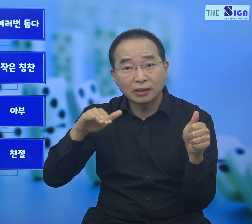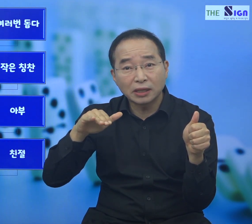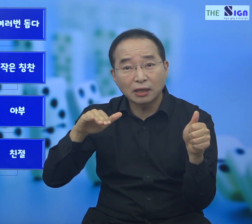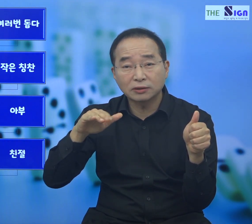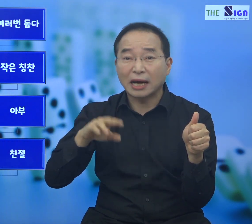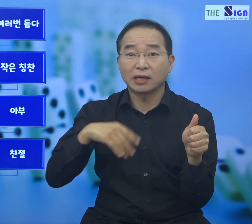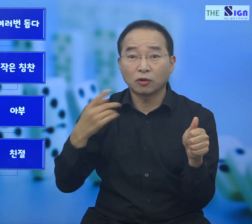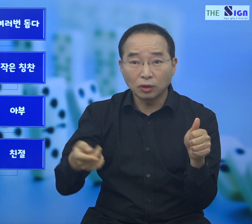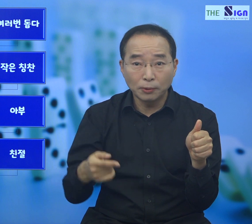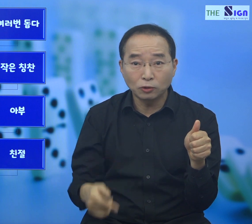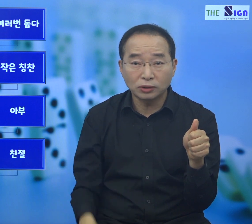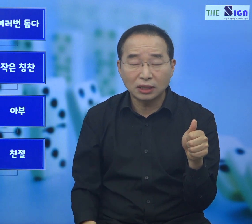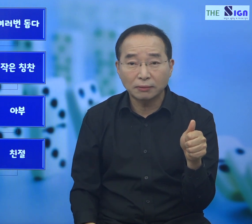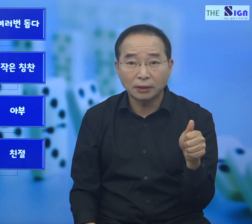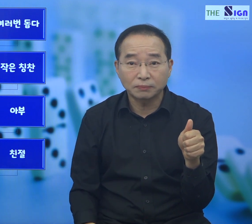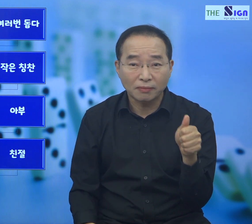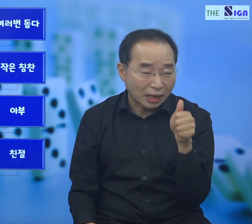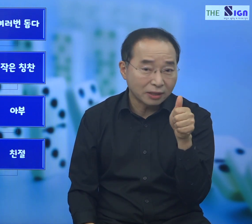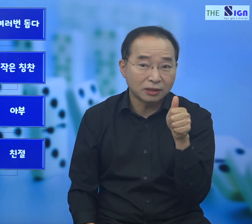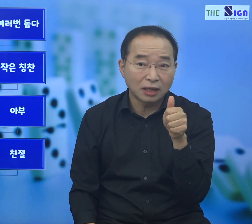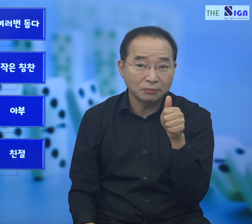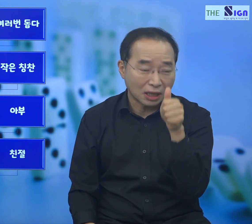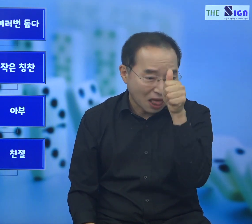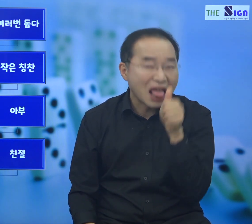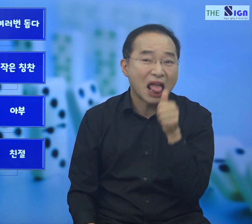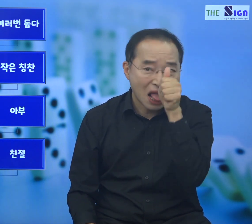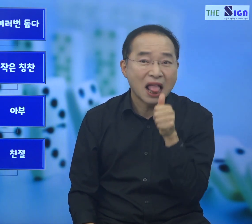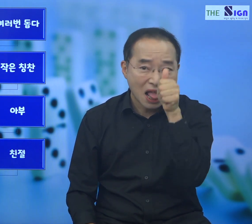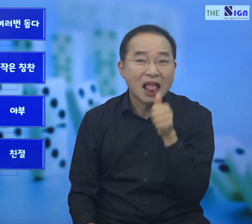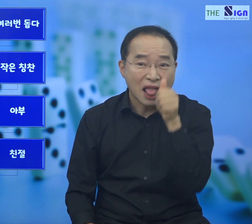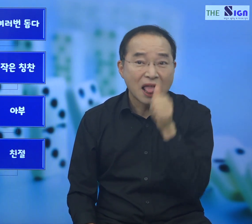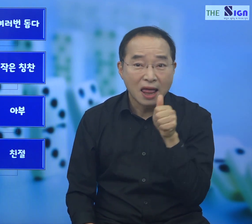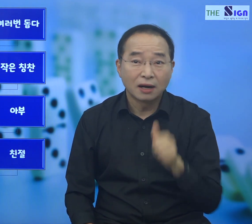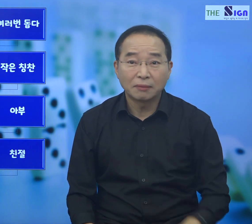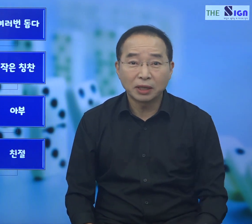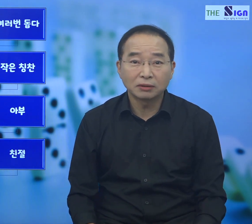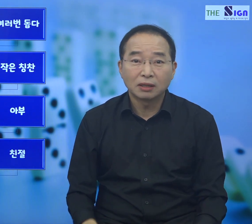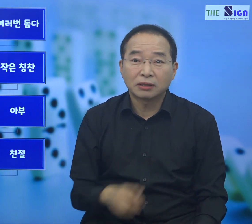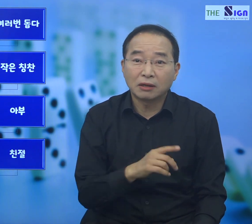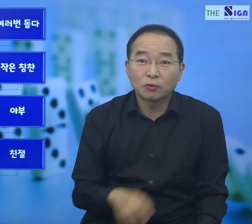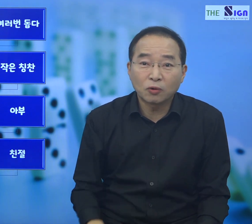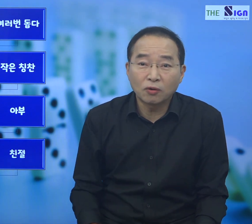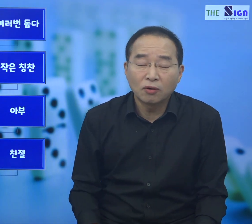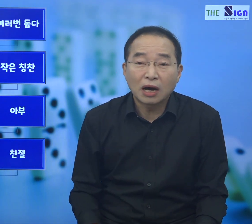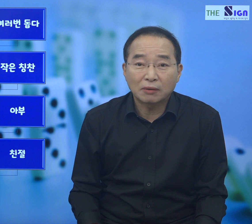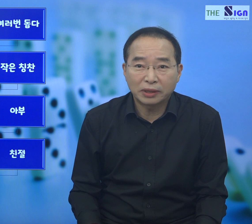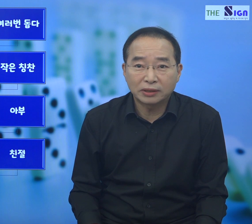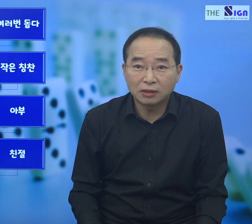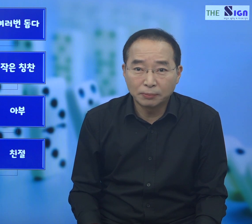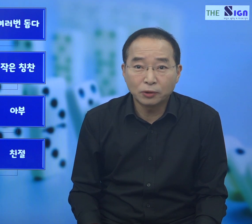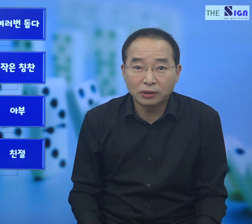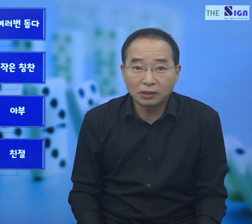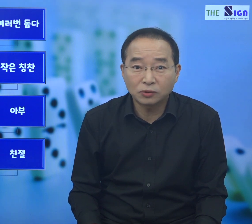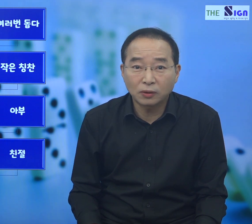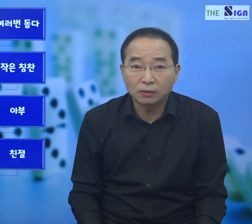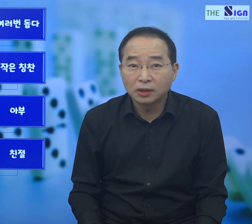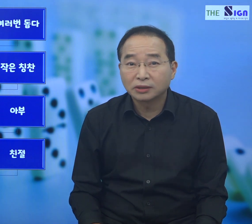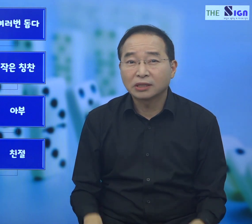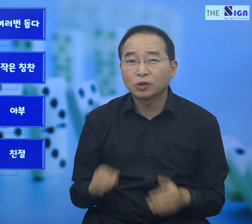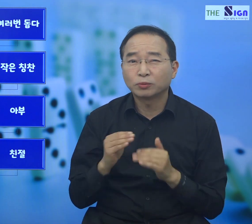상징한다. 그래서 아예 어떤 표현도 있냐면 아예 이렇게 합니다. 하면 대놓고 아부한다, 이런 표현이 되겠죠. 사실 이것보다